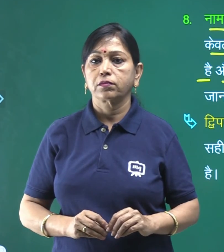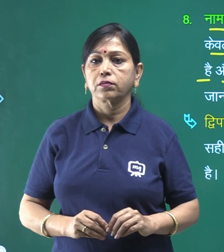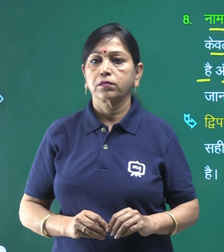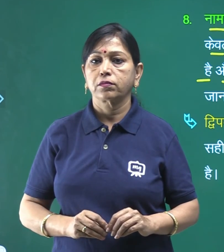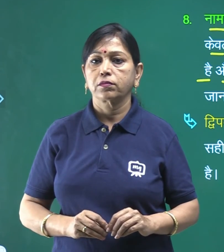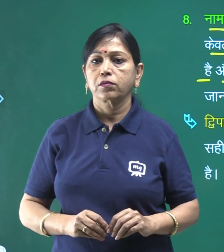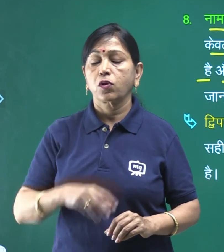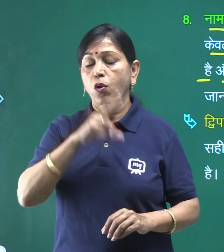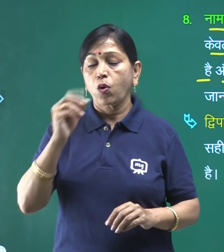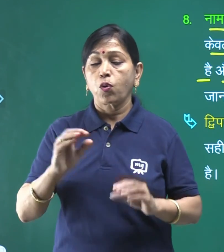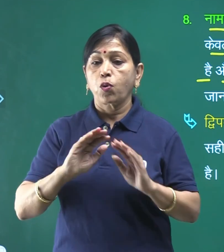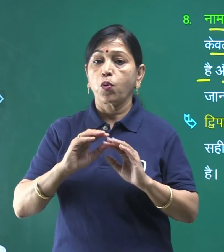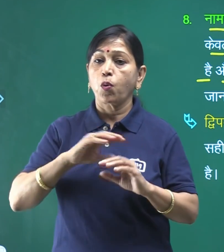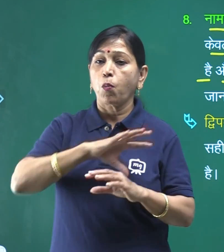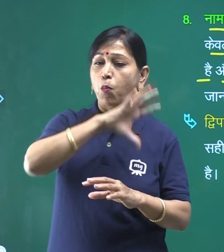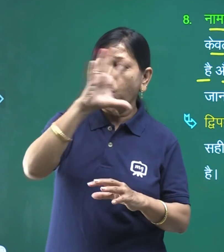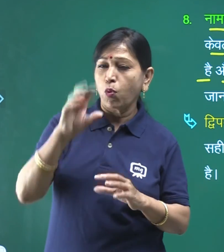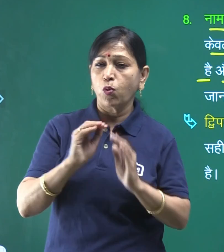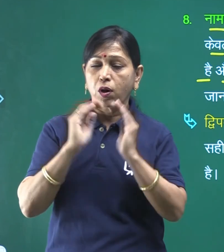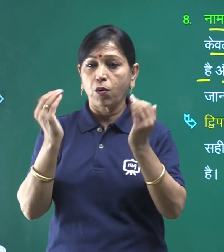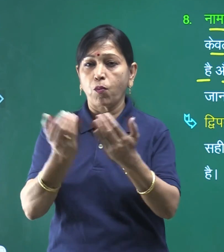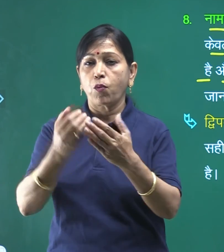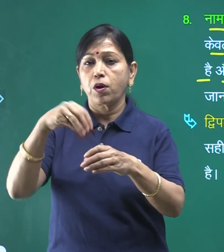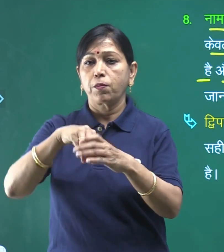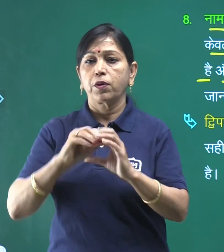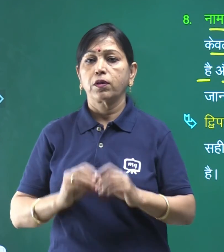और पूरे संसार में